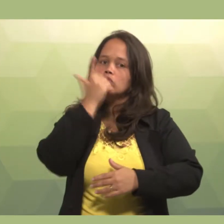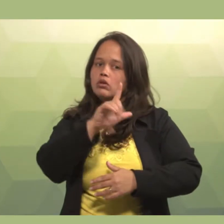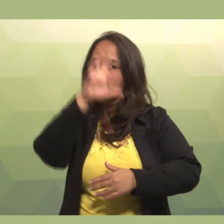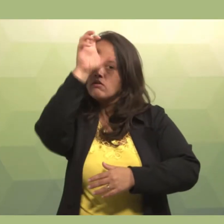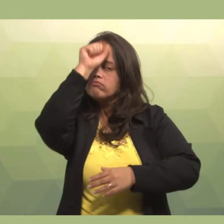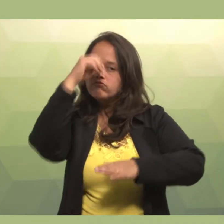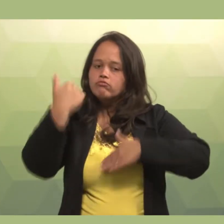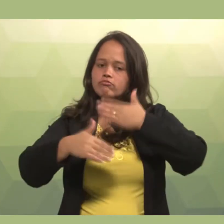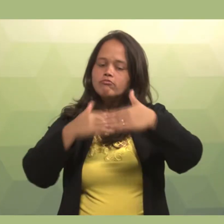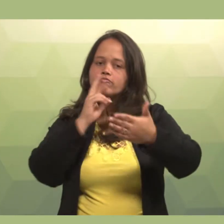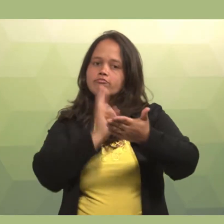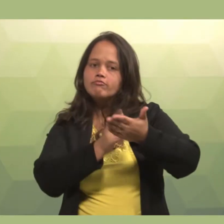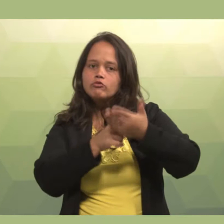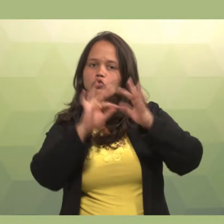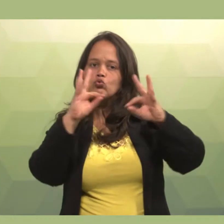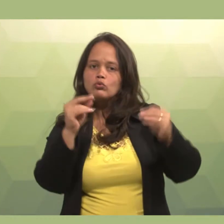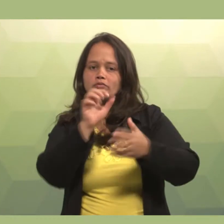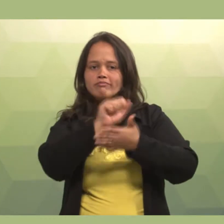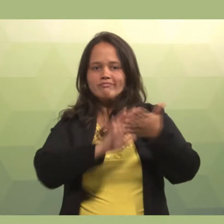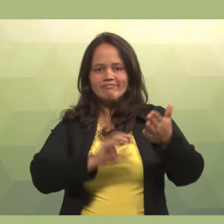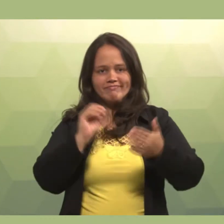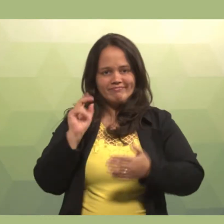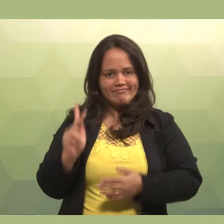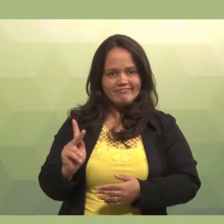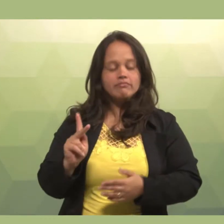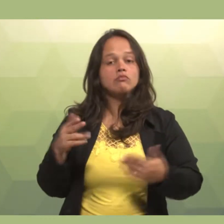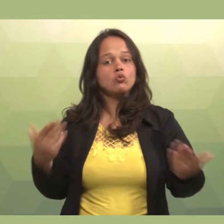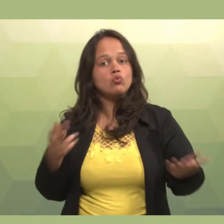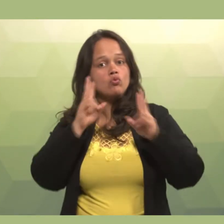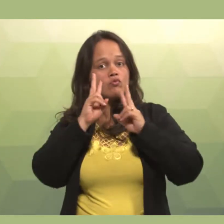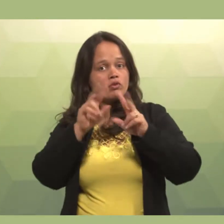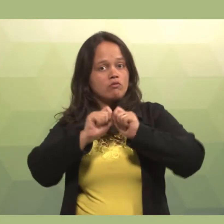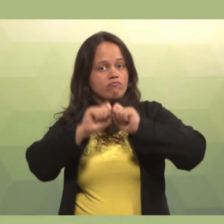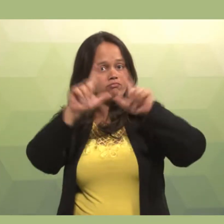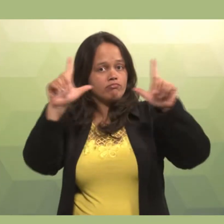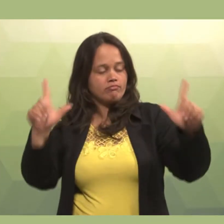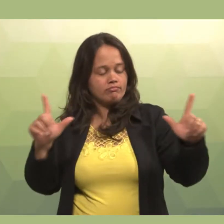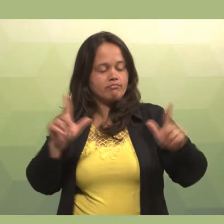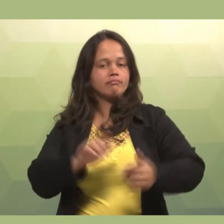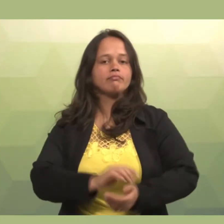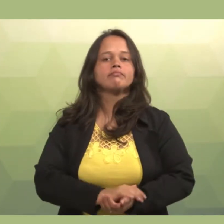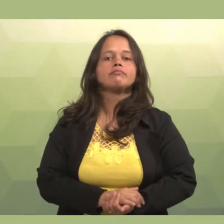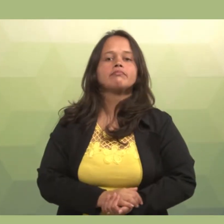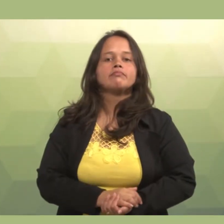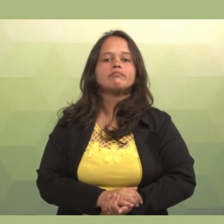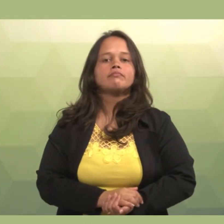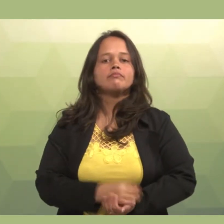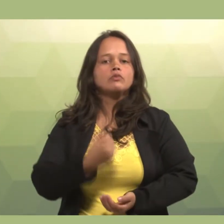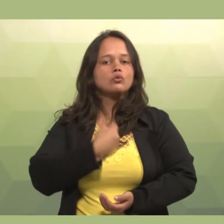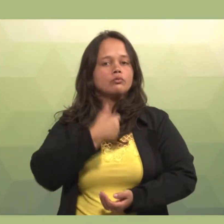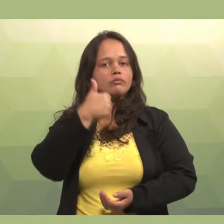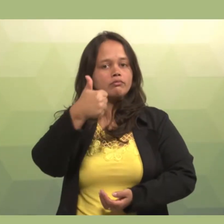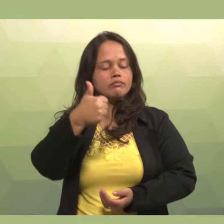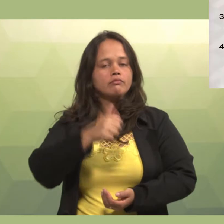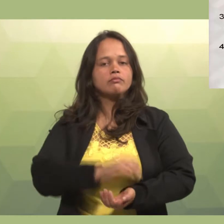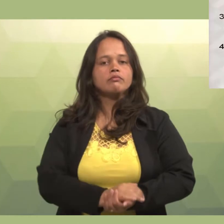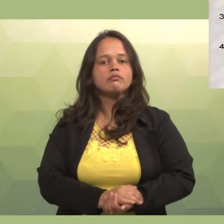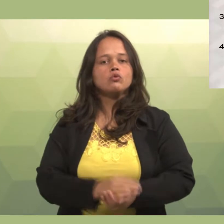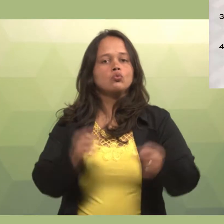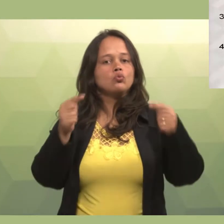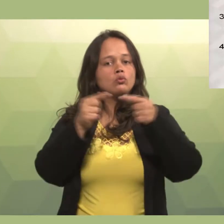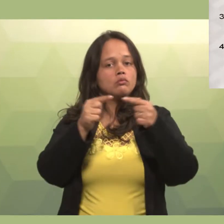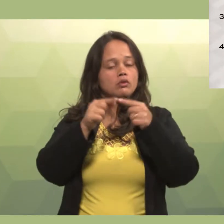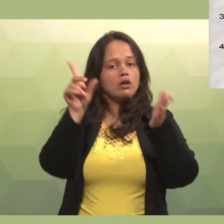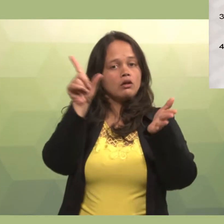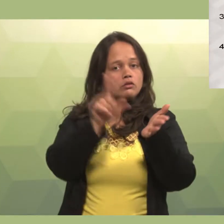ok? Agora vejam comigo, aí na tela de vocês, questão 1. De acordo com os artigos 24